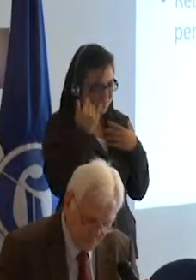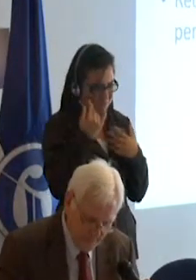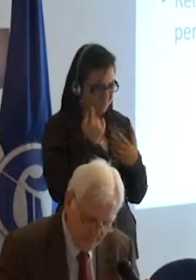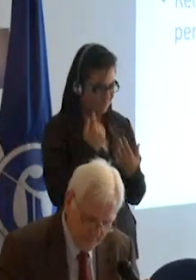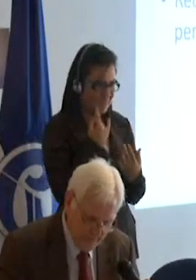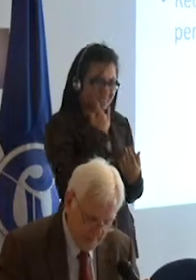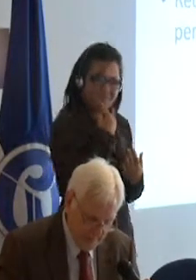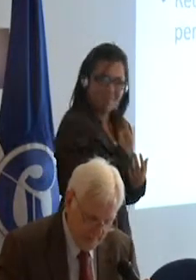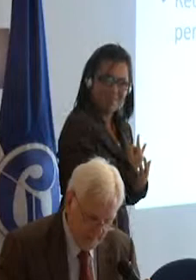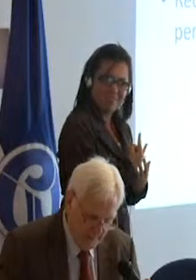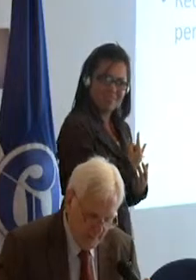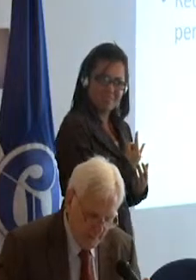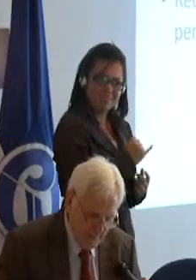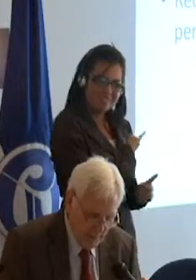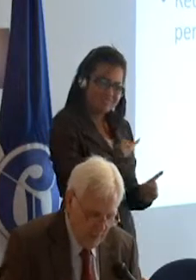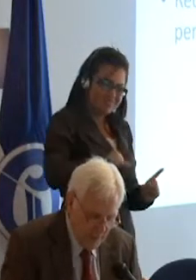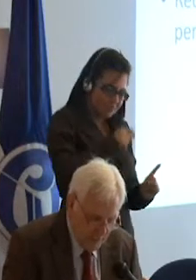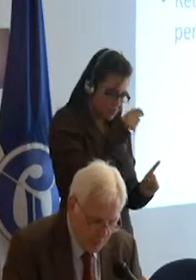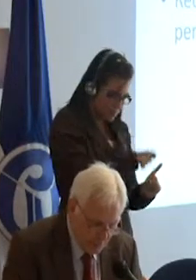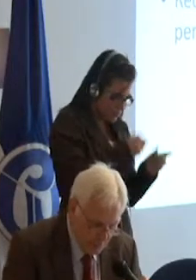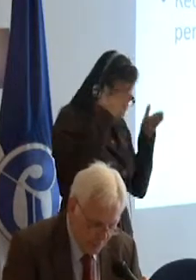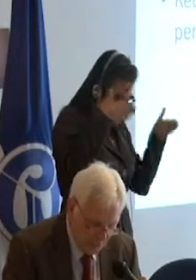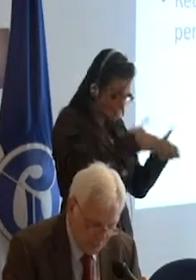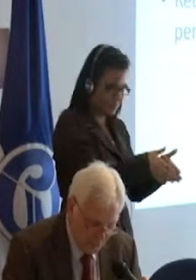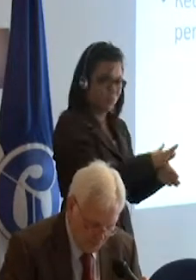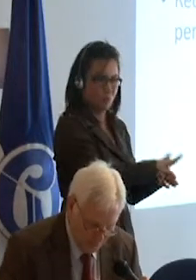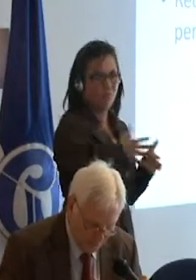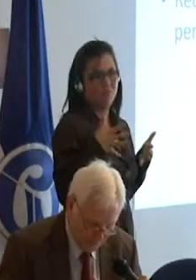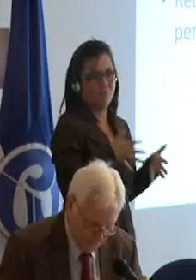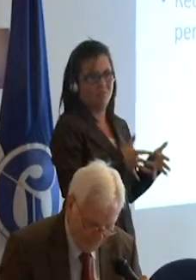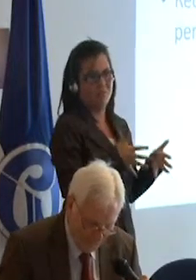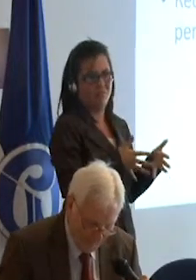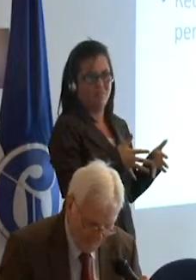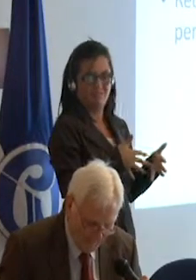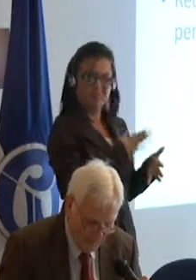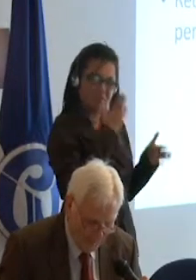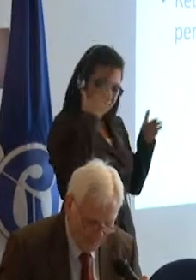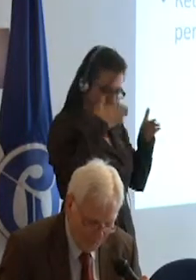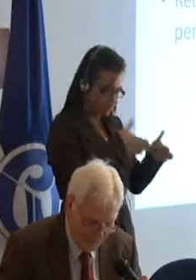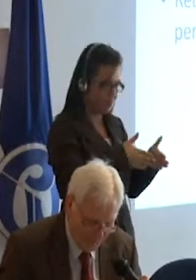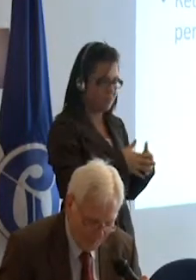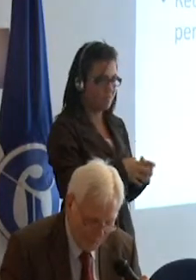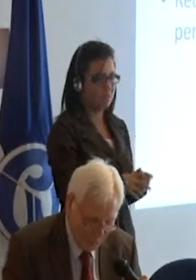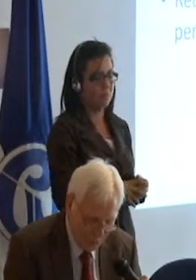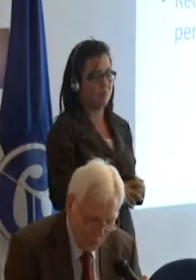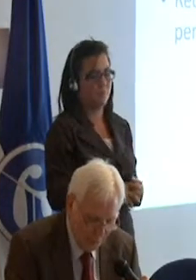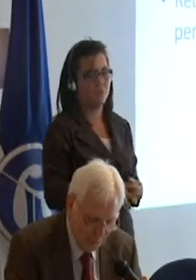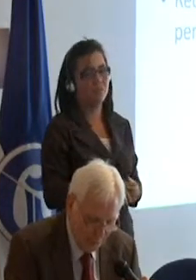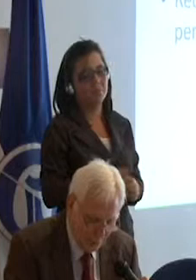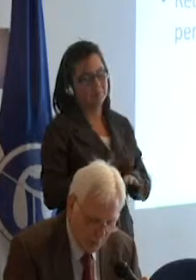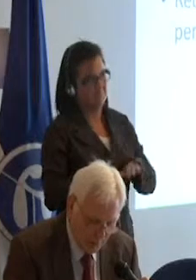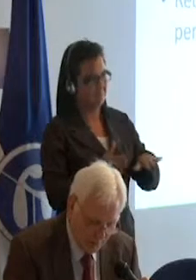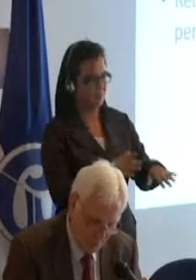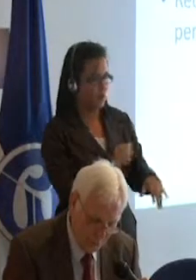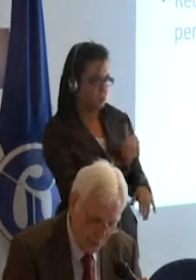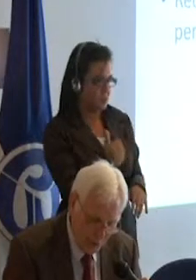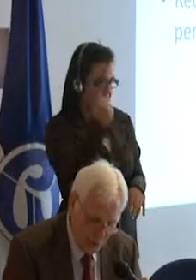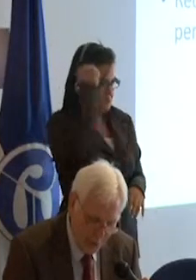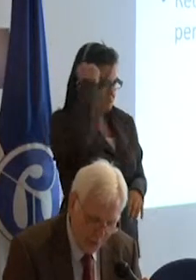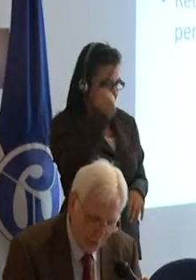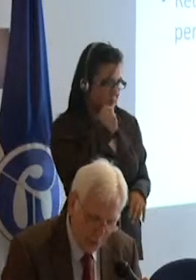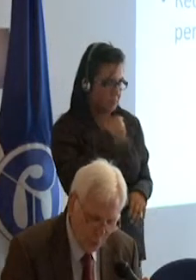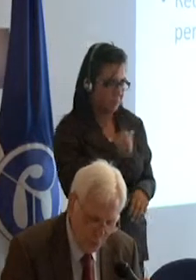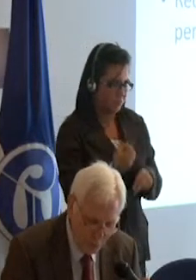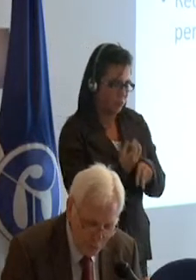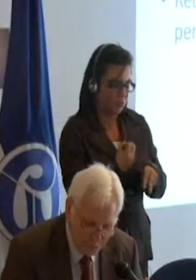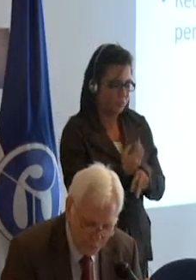de individualizar la enseñanza. Esto es lo que dice, para terminar, una docente: el